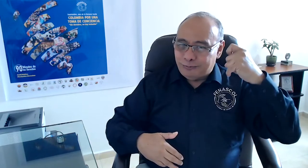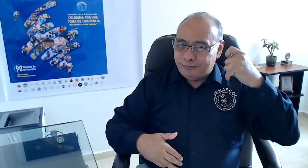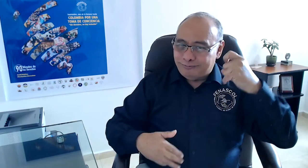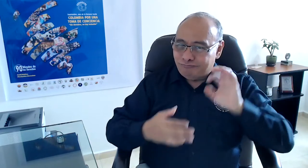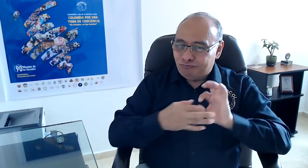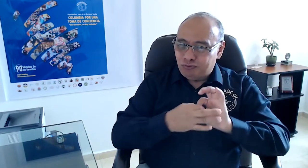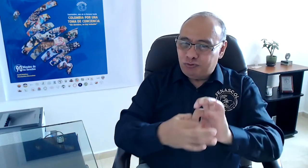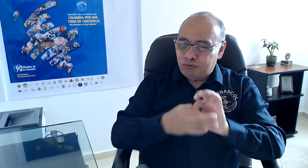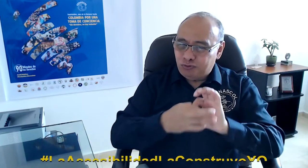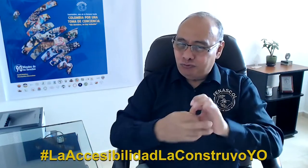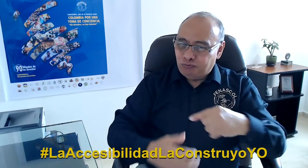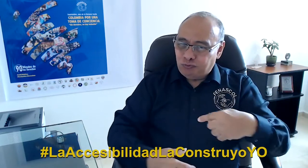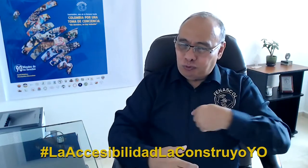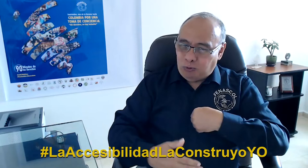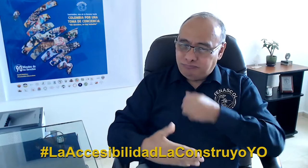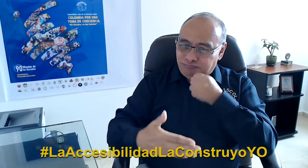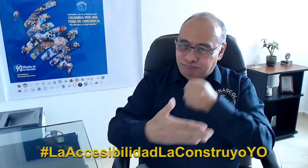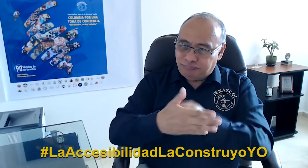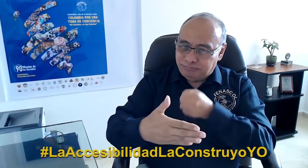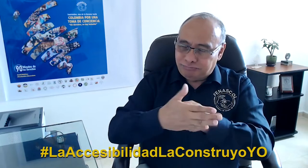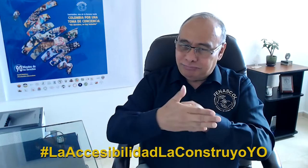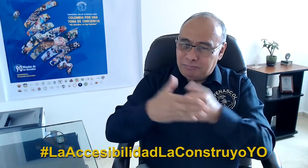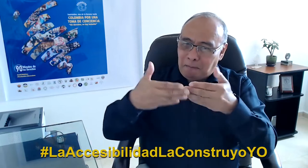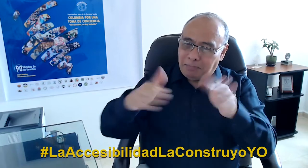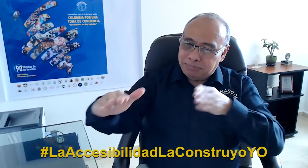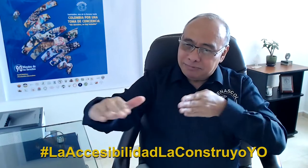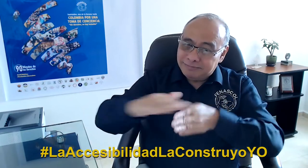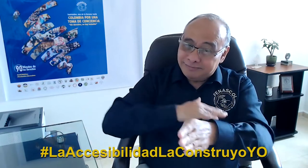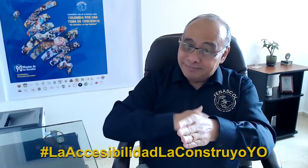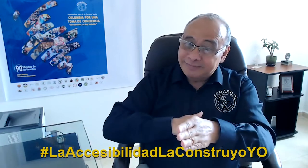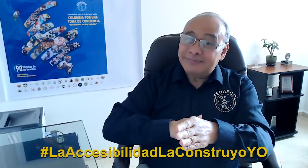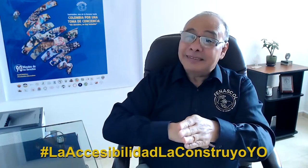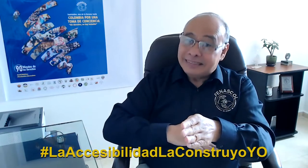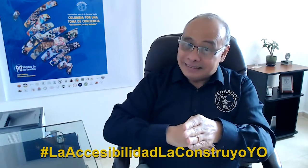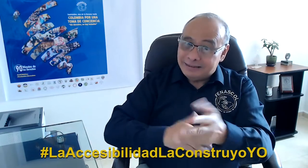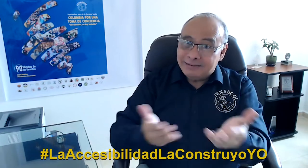reto. La accesibilidad la construyo yo.